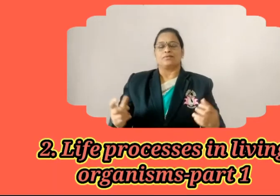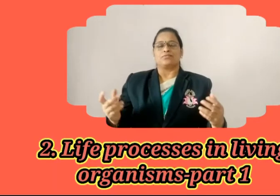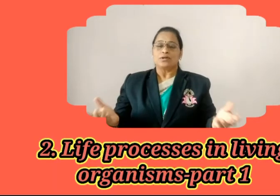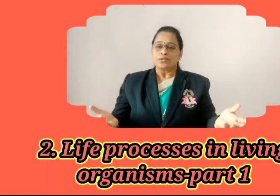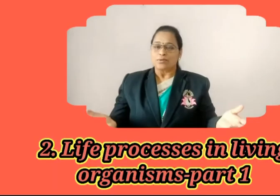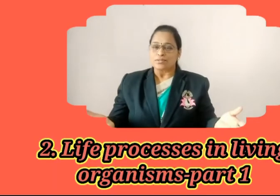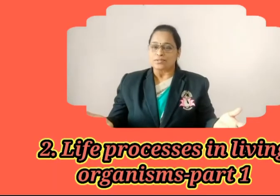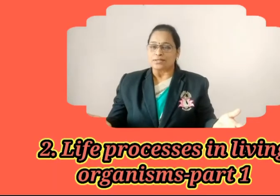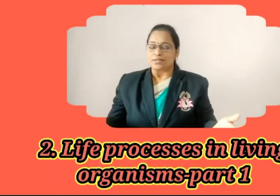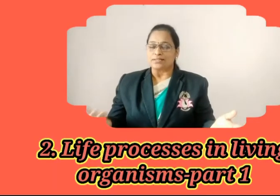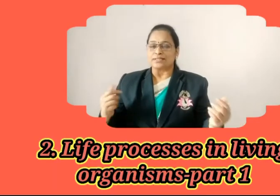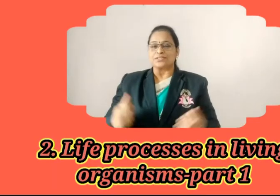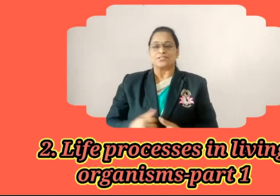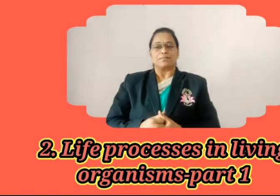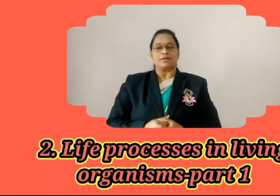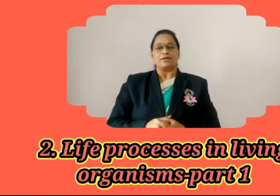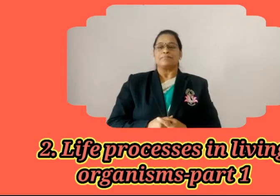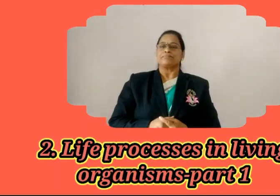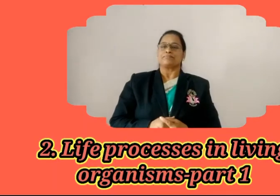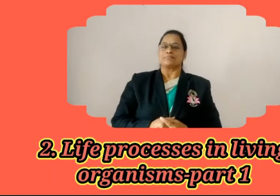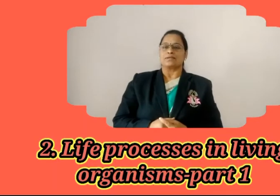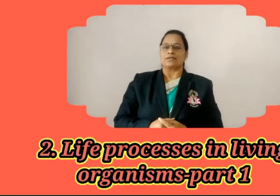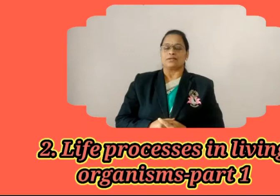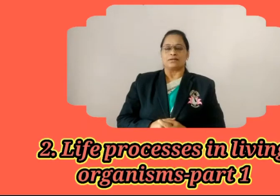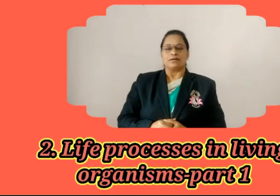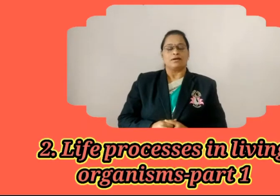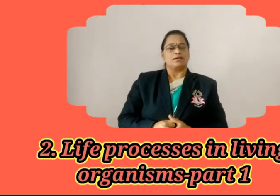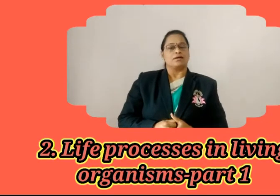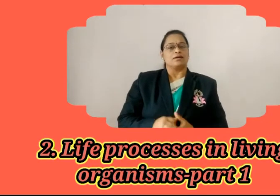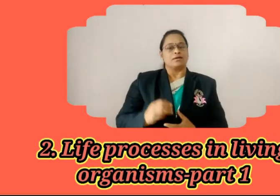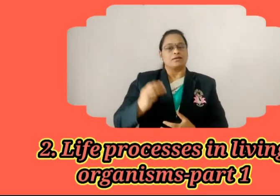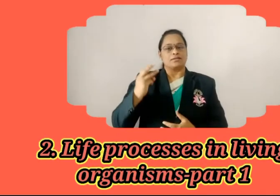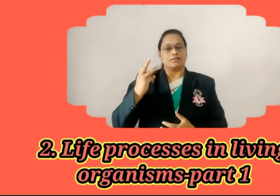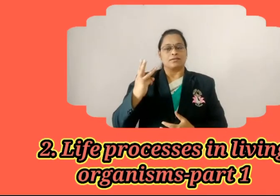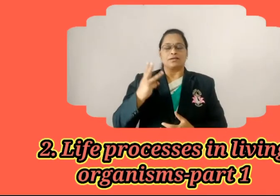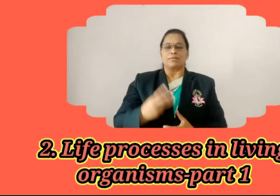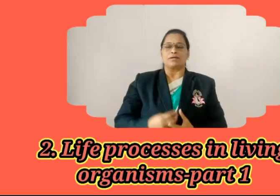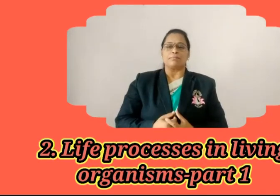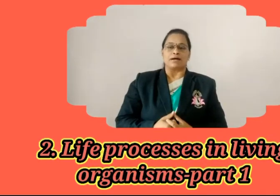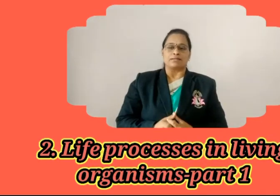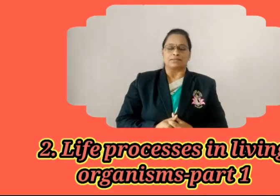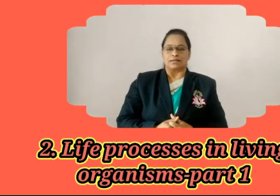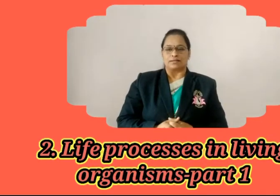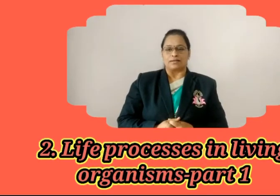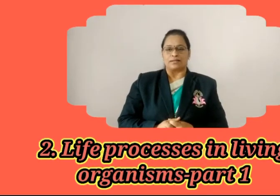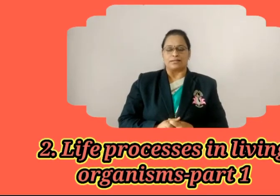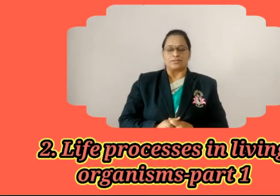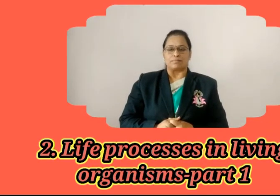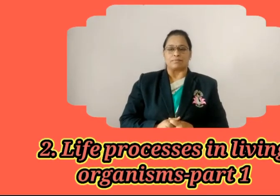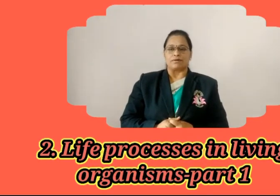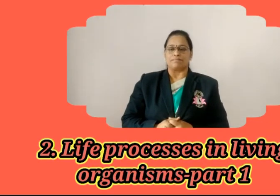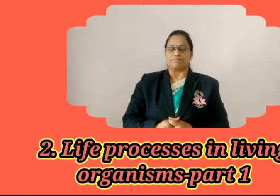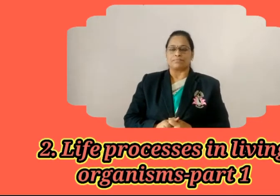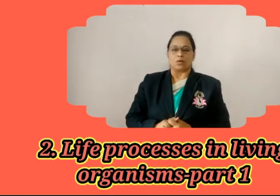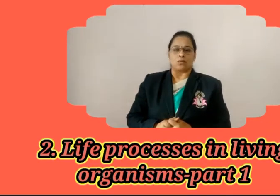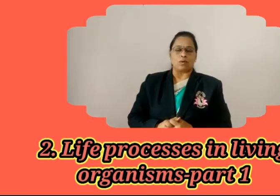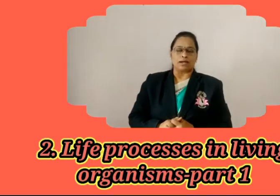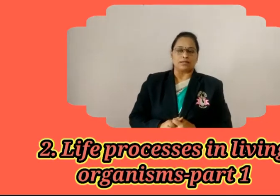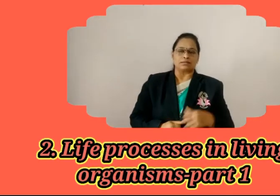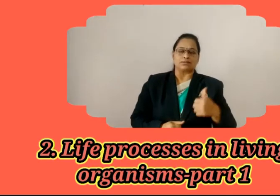व्हाट यू आर गोइंग टू लर्न इन दिस चैप्टर हियर 3 मेन पार्ट्स आर देयर इन दिस चैप्टर. 1, यू